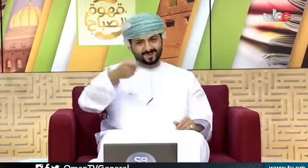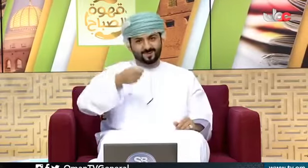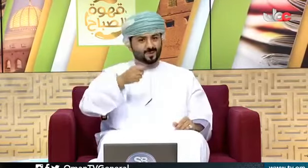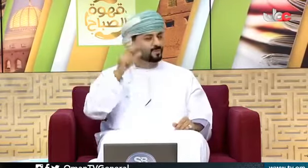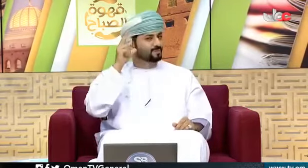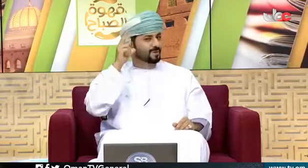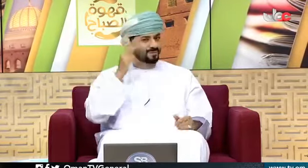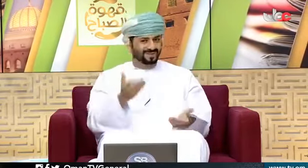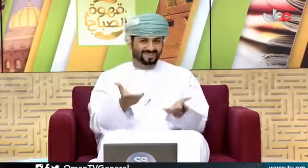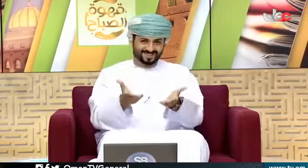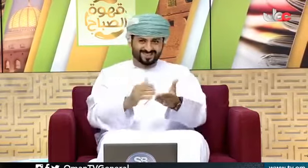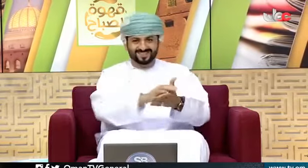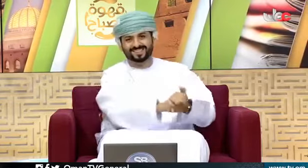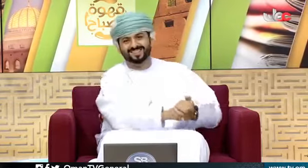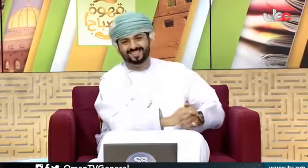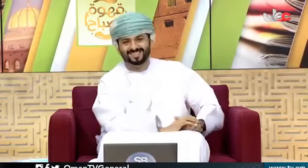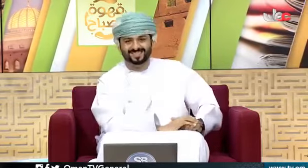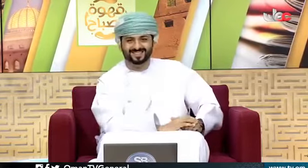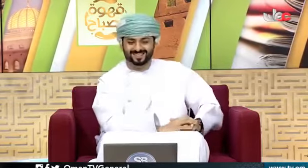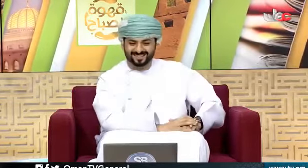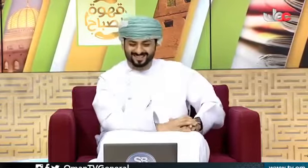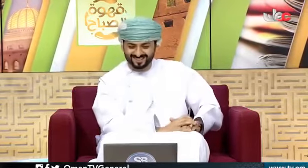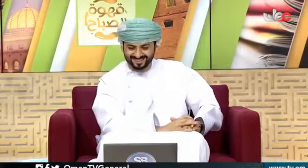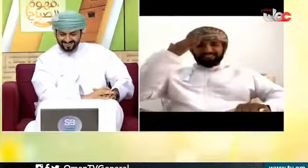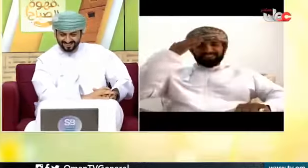ضيفنا الأول، نسلم عليكم محمد.